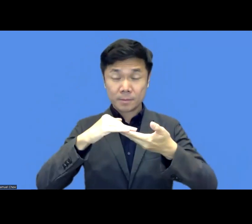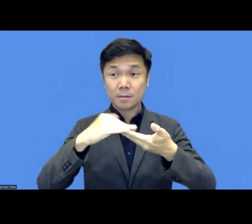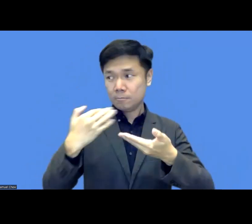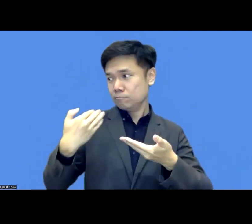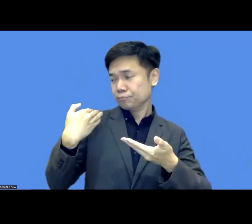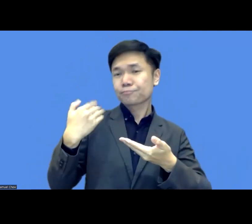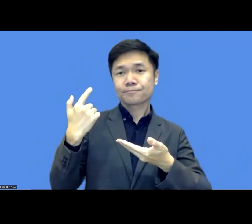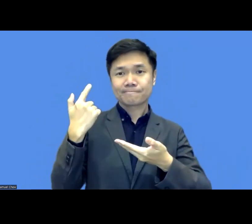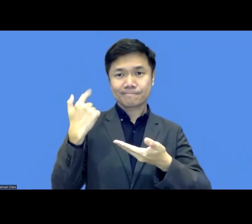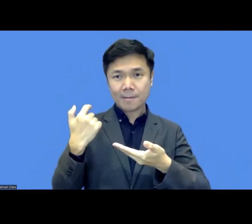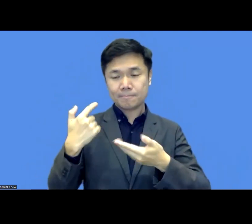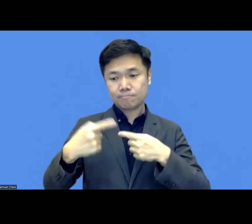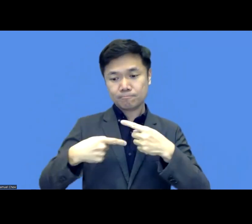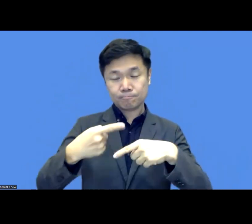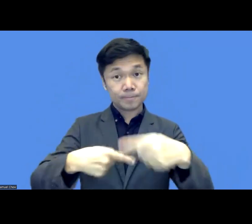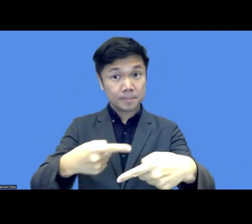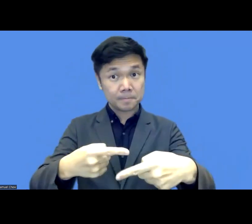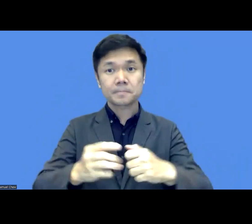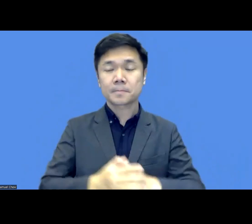very IDA